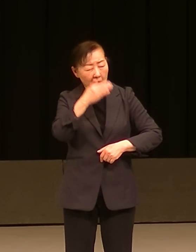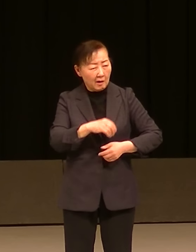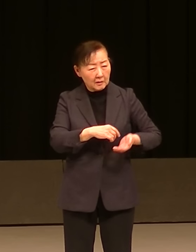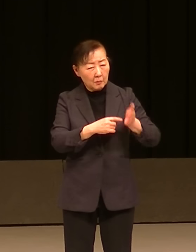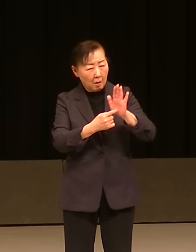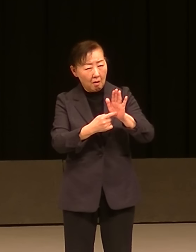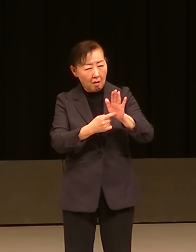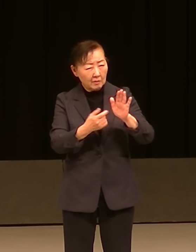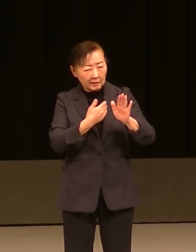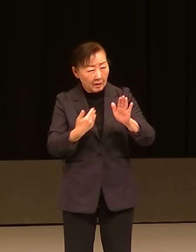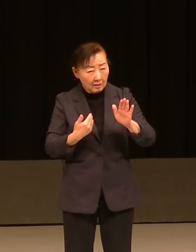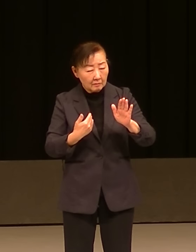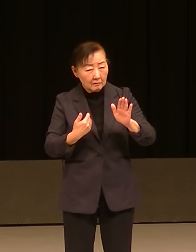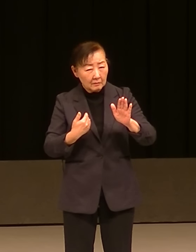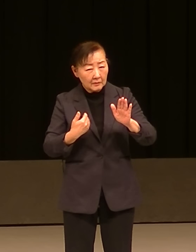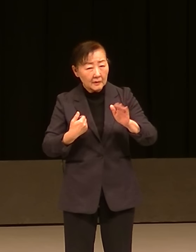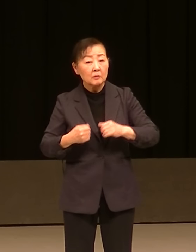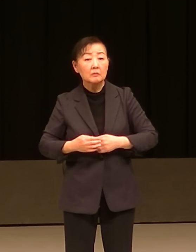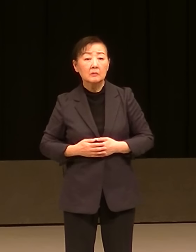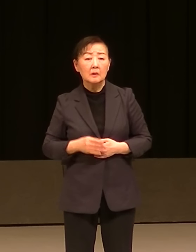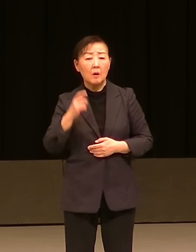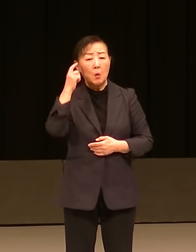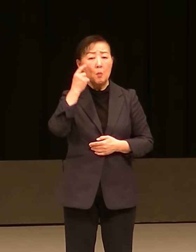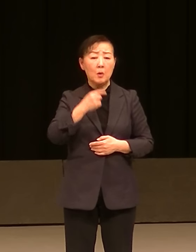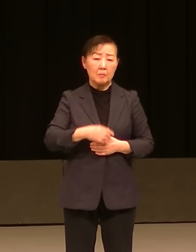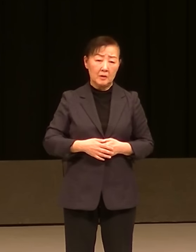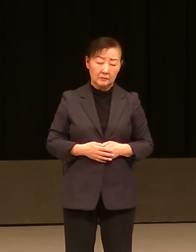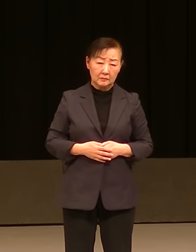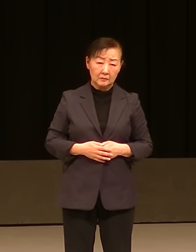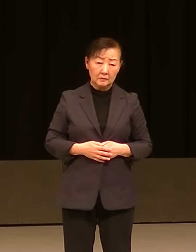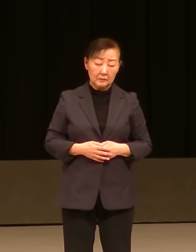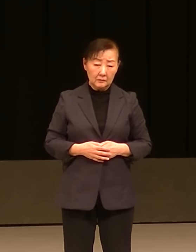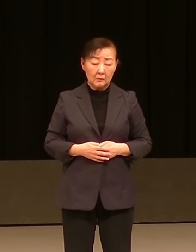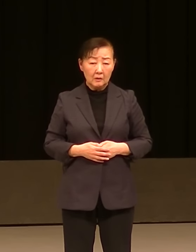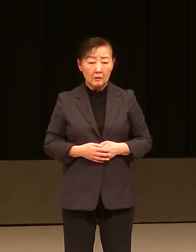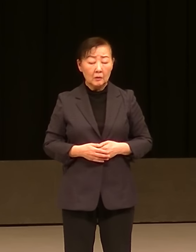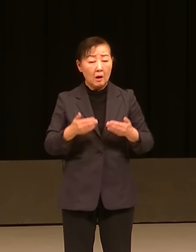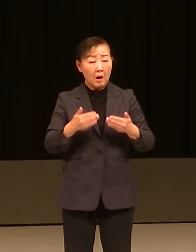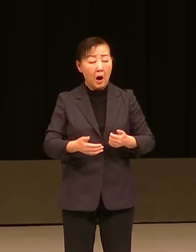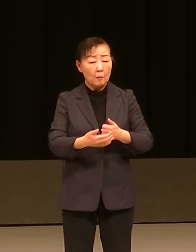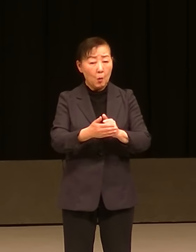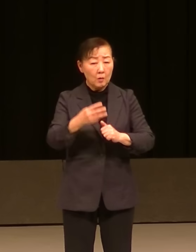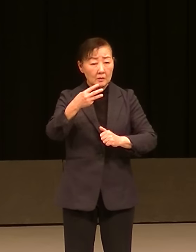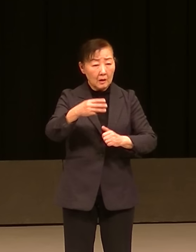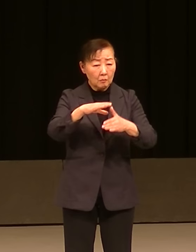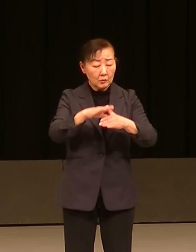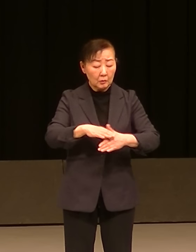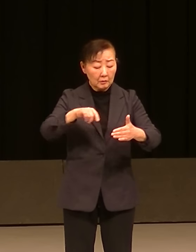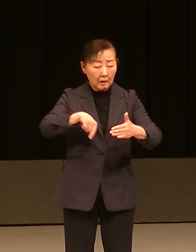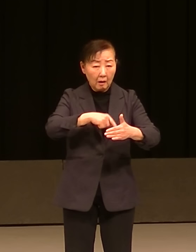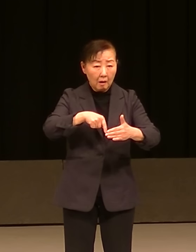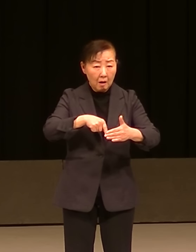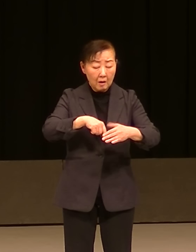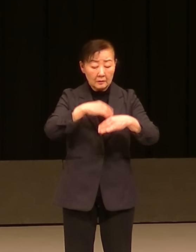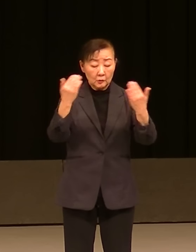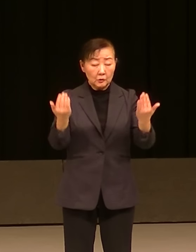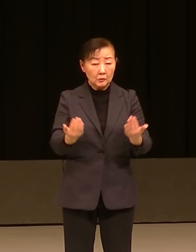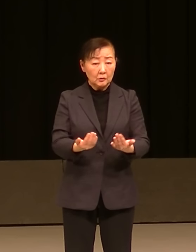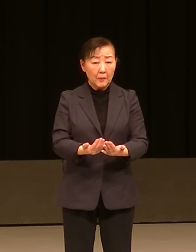ことができたものだ、というふうに思いますよね。あの安保三文書の中で語られていることの全て